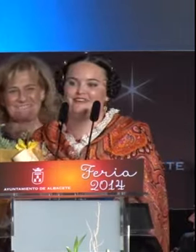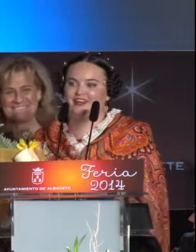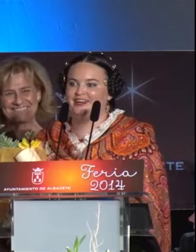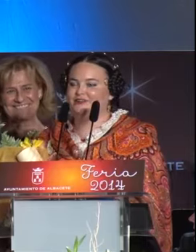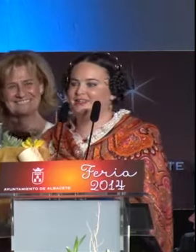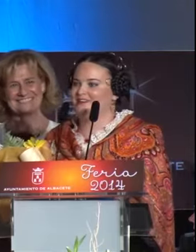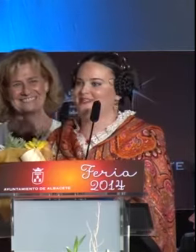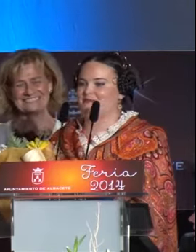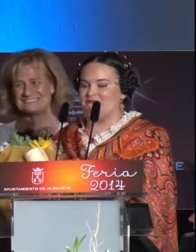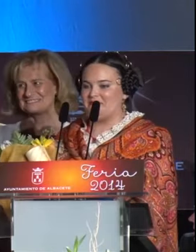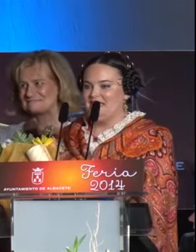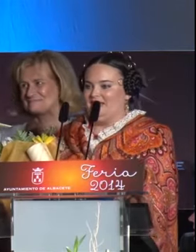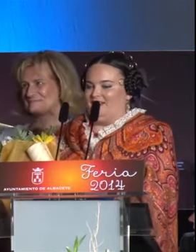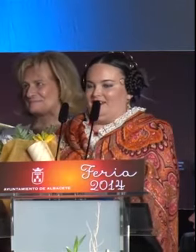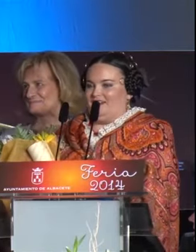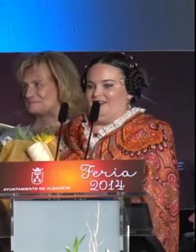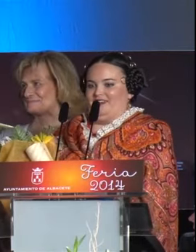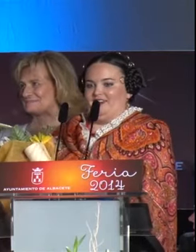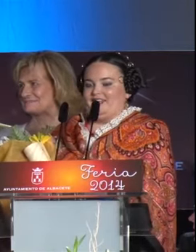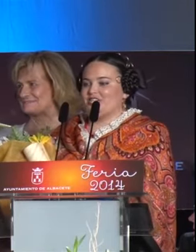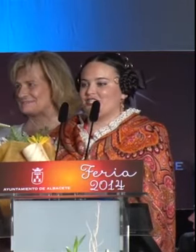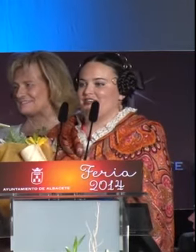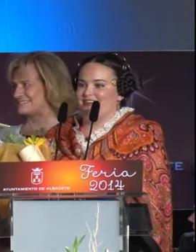va a ser una feria inolvidable.